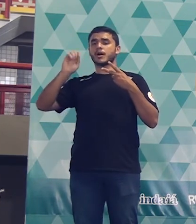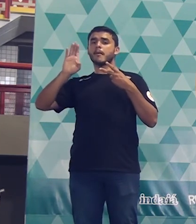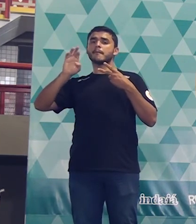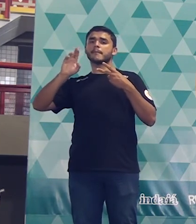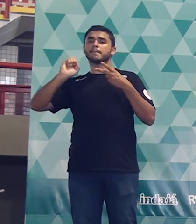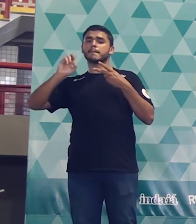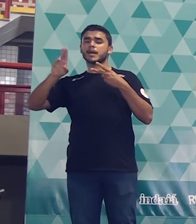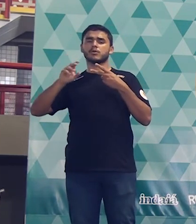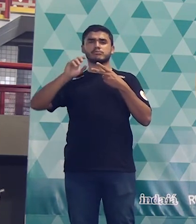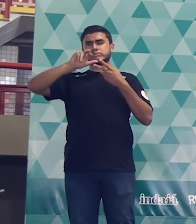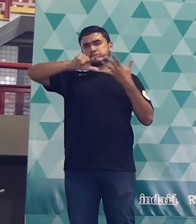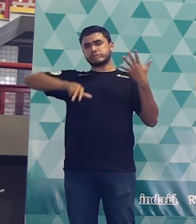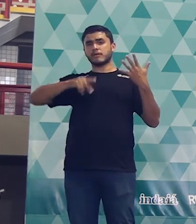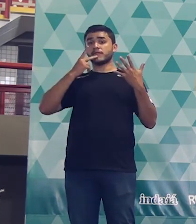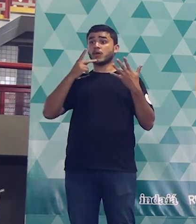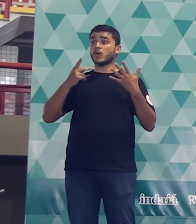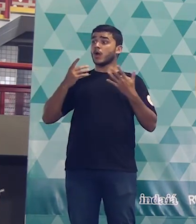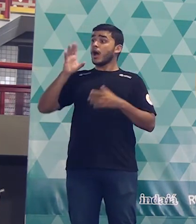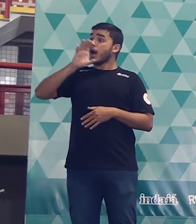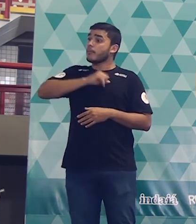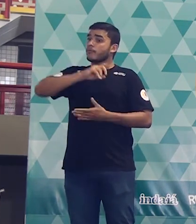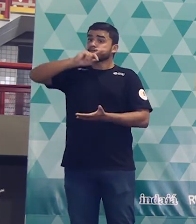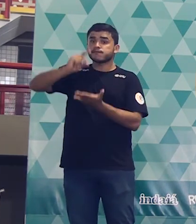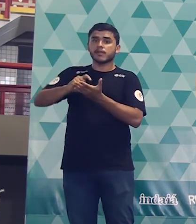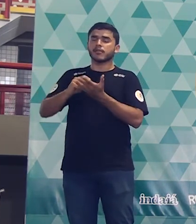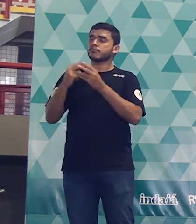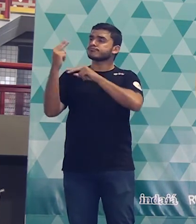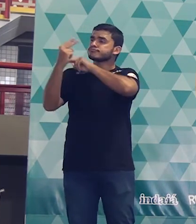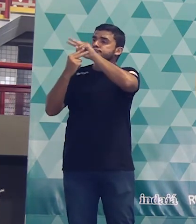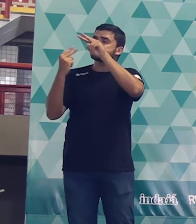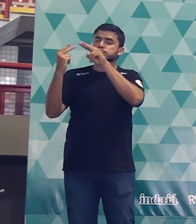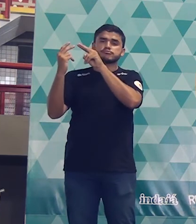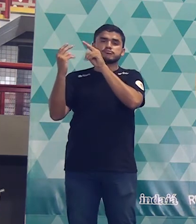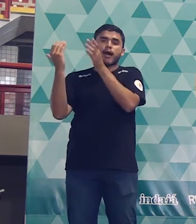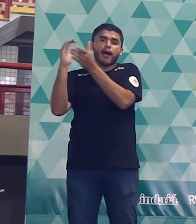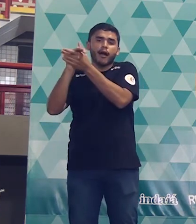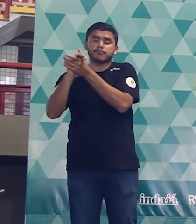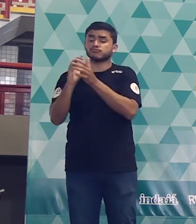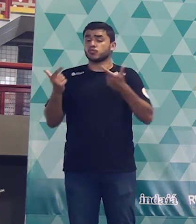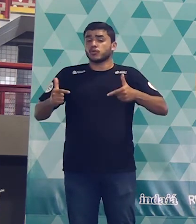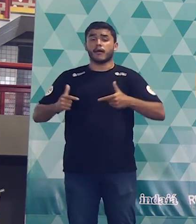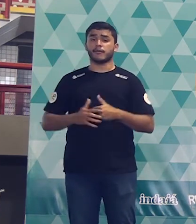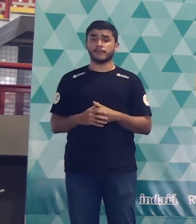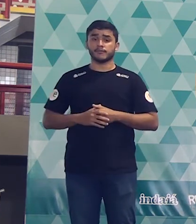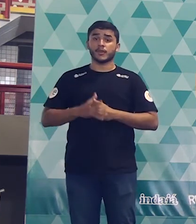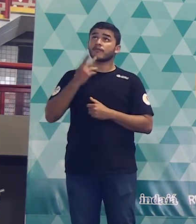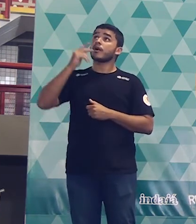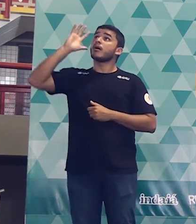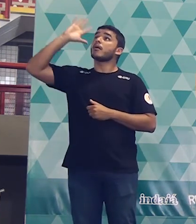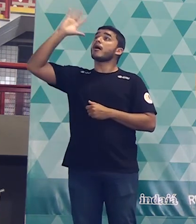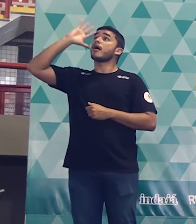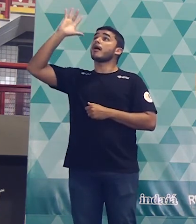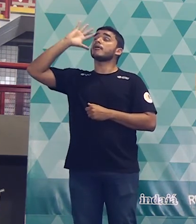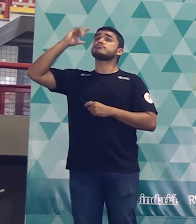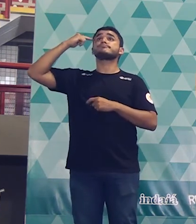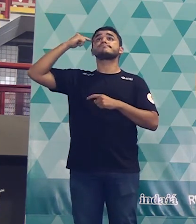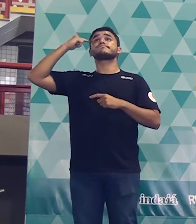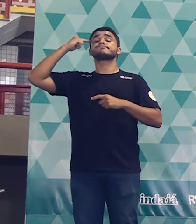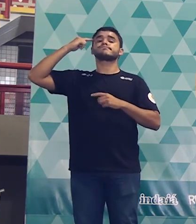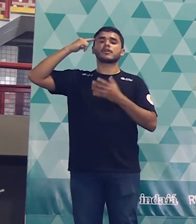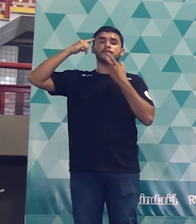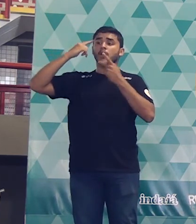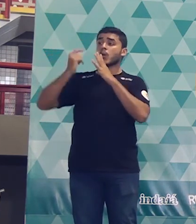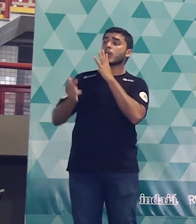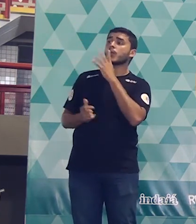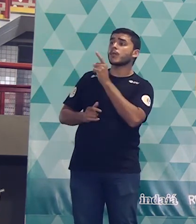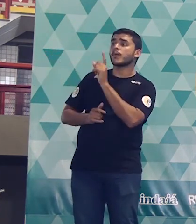um amor real para viver. Aí você percebe o quê? Que a idealização está muito ligada ao fato de eu não